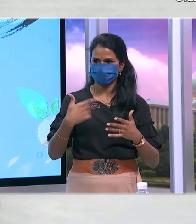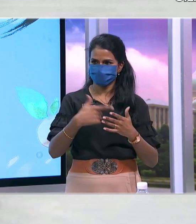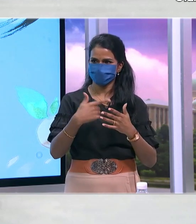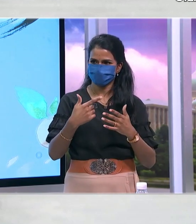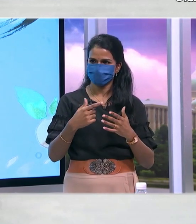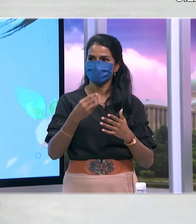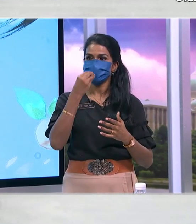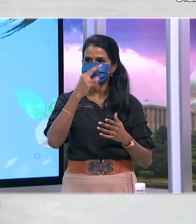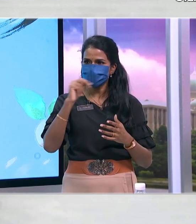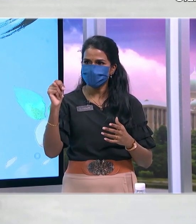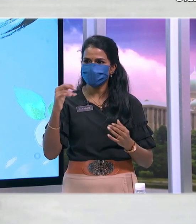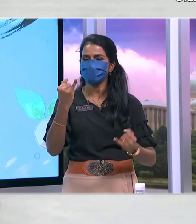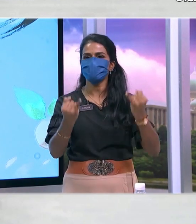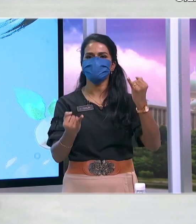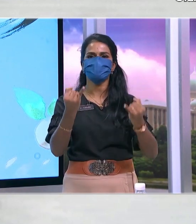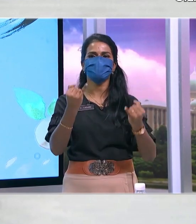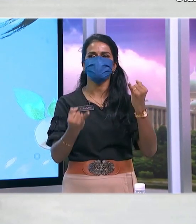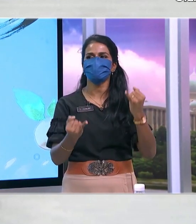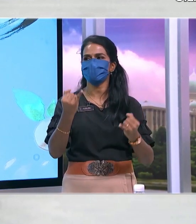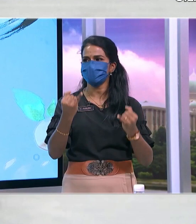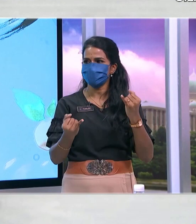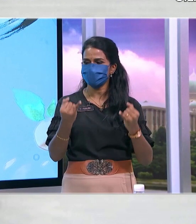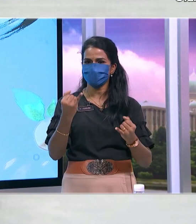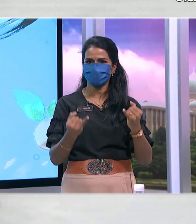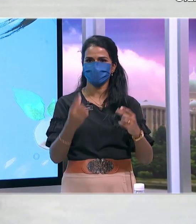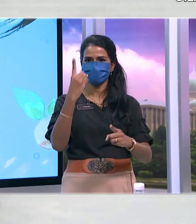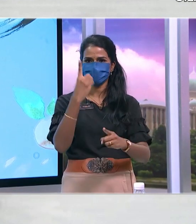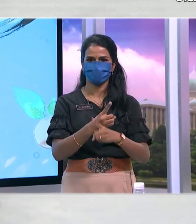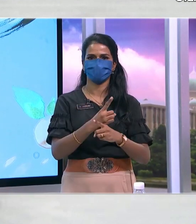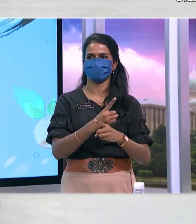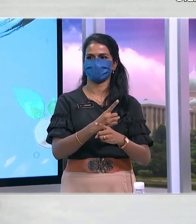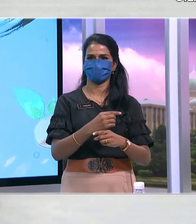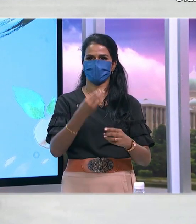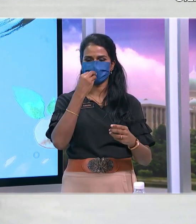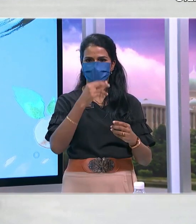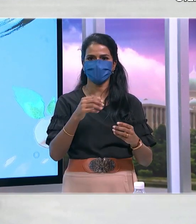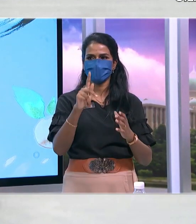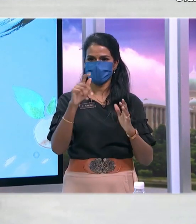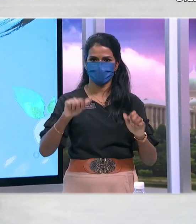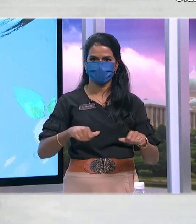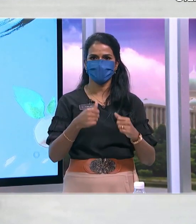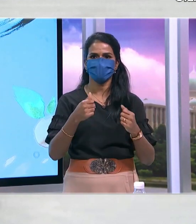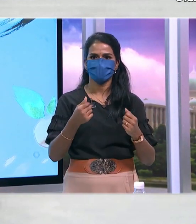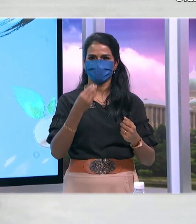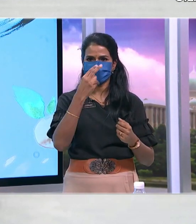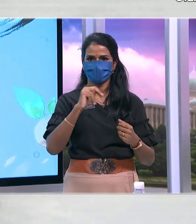Lagi. Makanan yang seimbang. Betul dah. Makanan, amalan, makanan